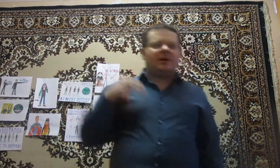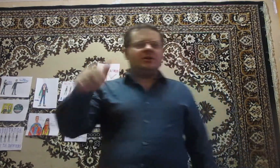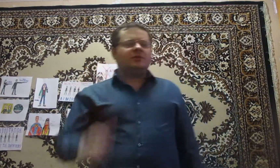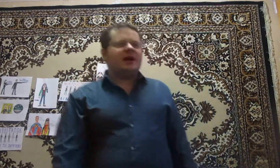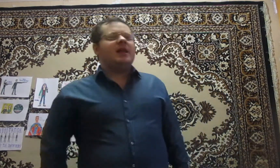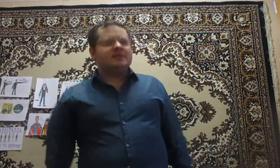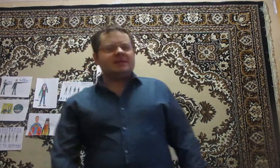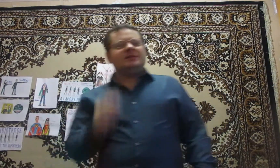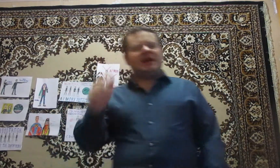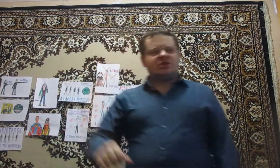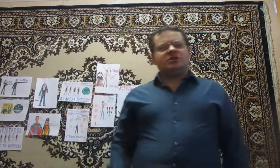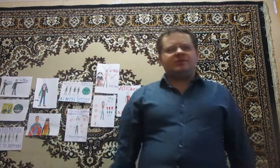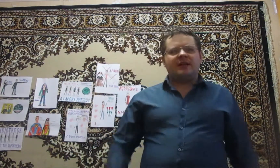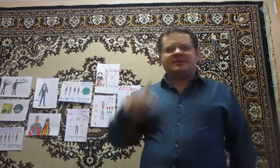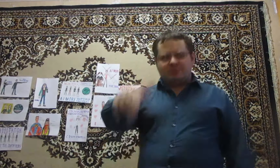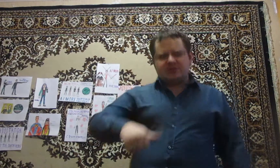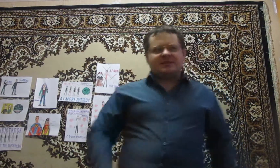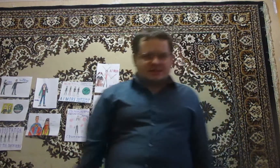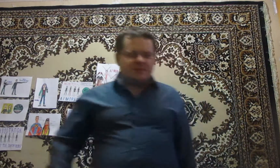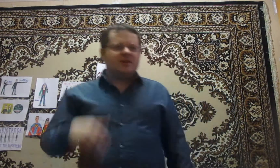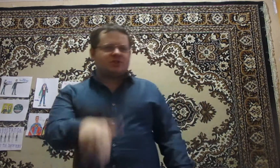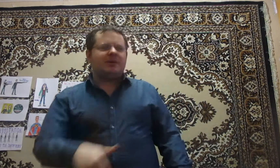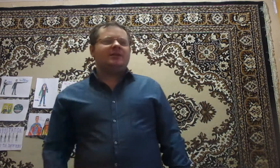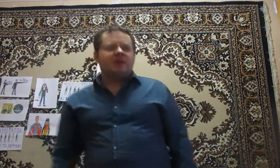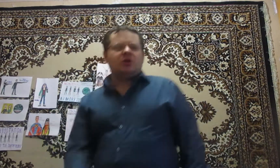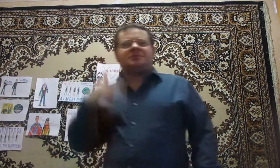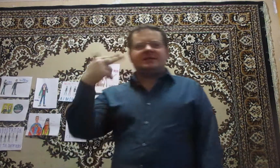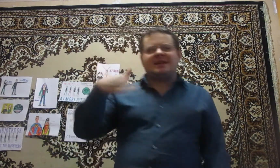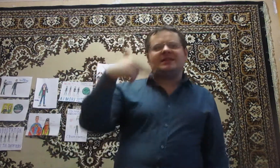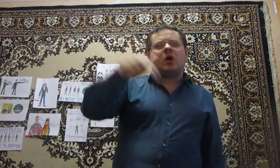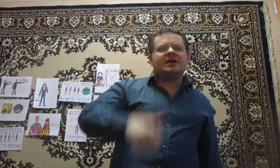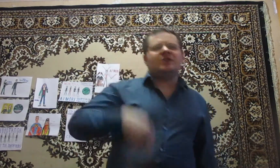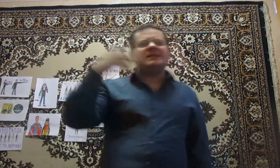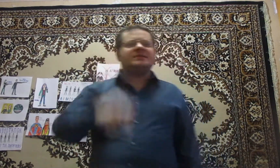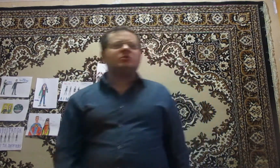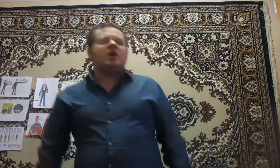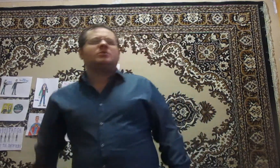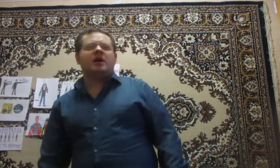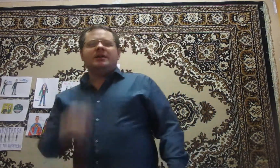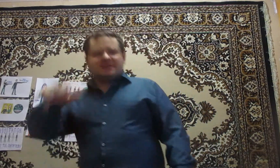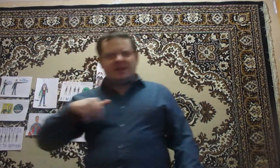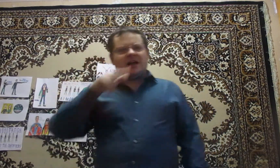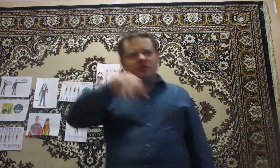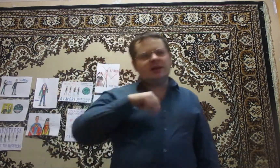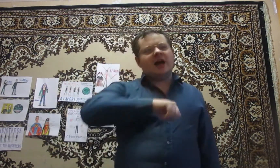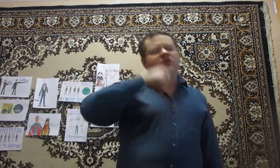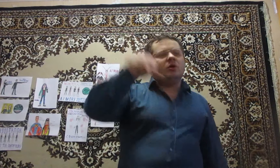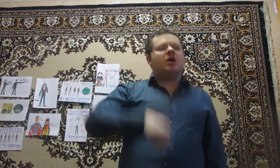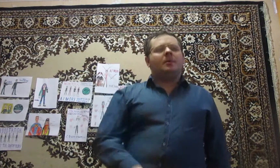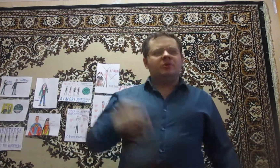малиновый гад. Здесь не ванда, жить в ванной забудки, здесь не белки, малиновые губки. Здесь такой азон, здесь там узор и мусор. Если я тули, я тули он, блюд на